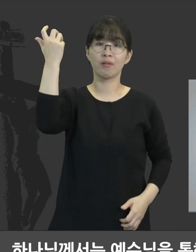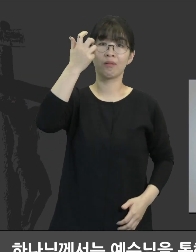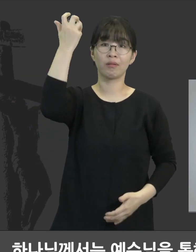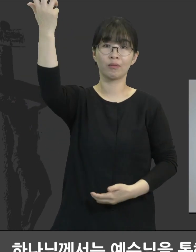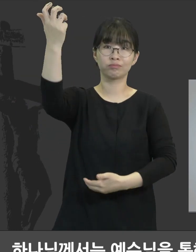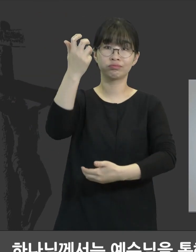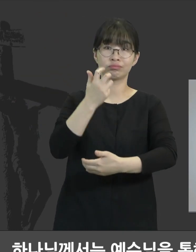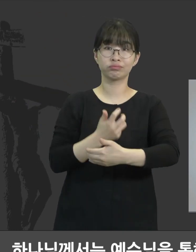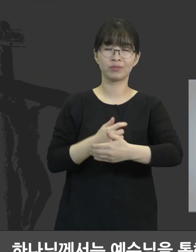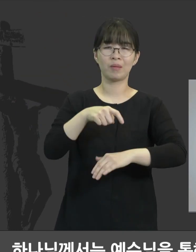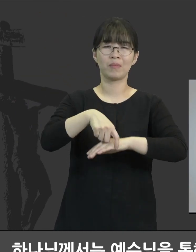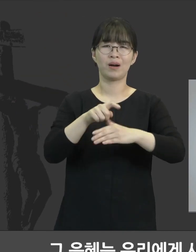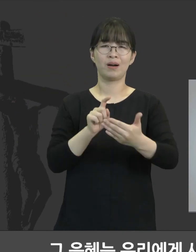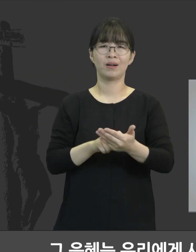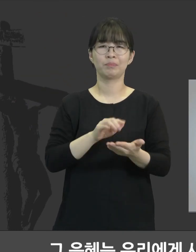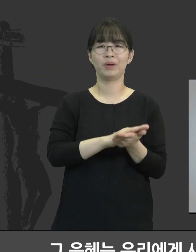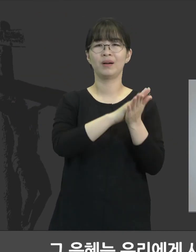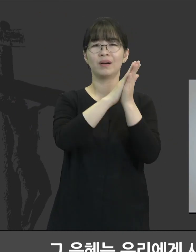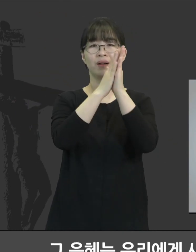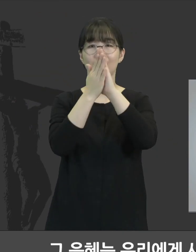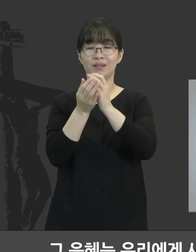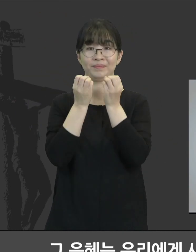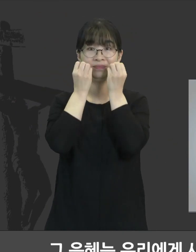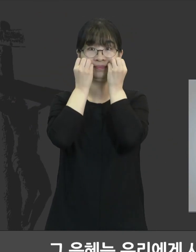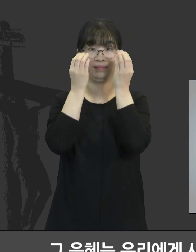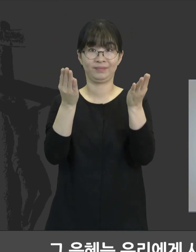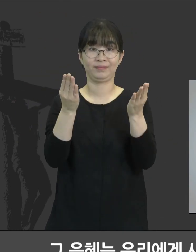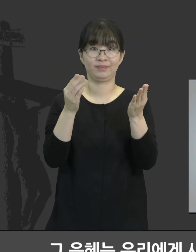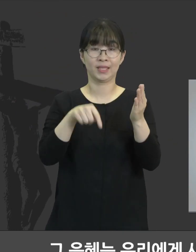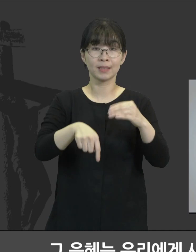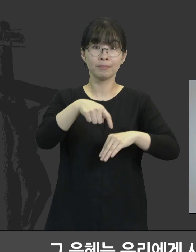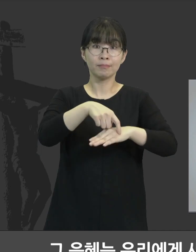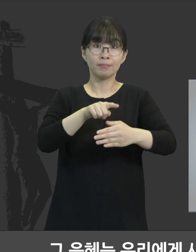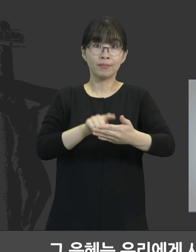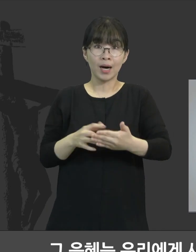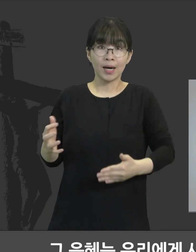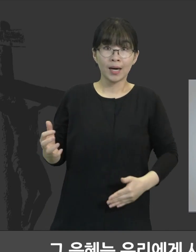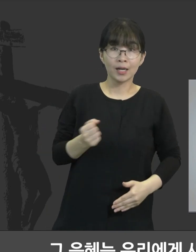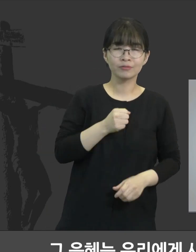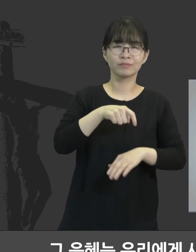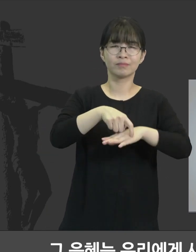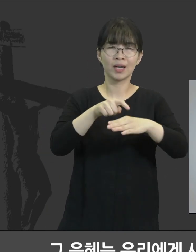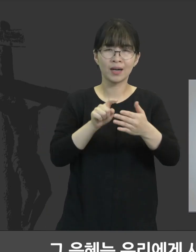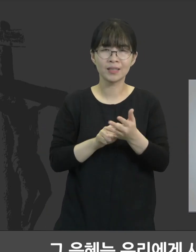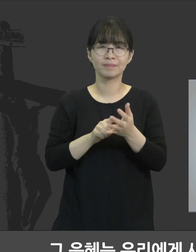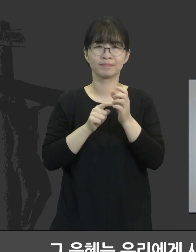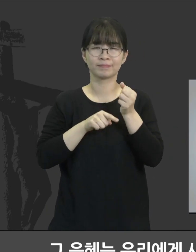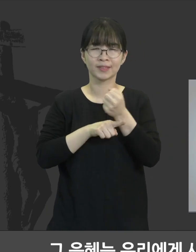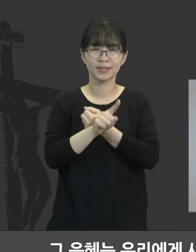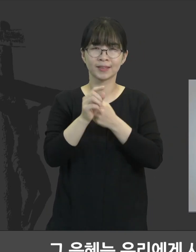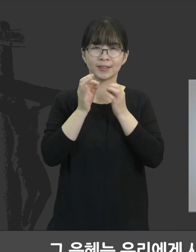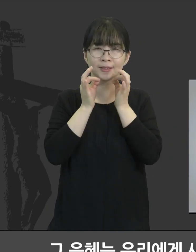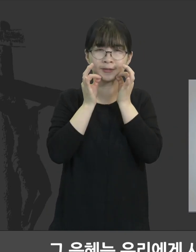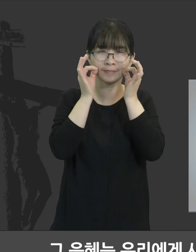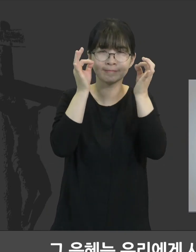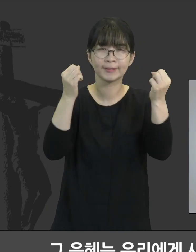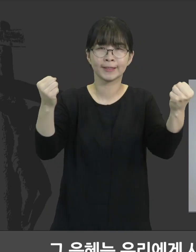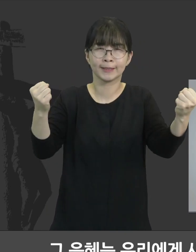하셨습니다. 그 은혜는 우리에게 새 마음을 주어서 우리가 온 마음과 뜻과 힘을 다해